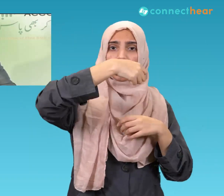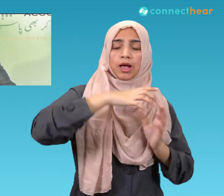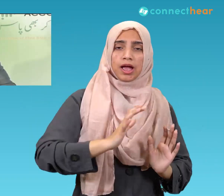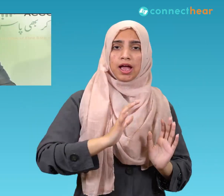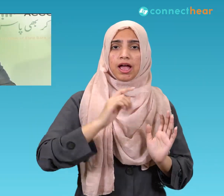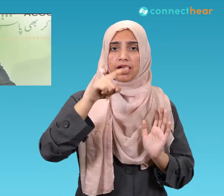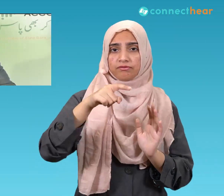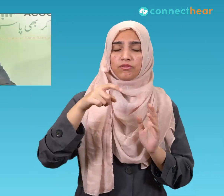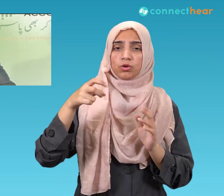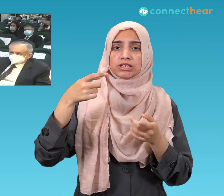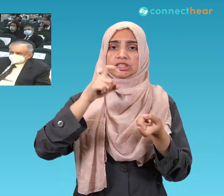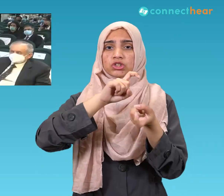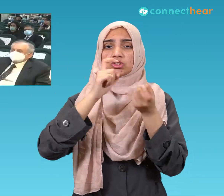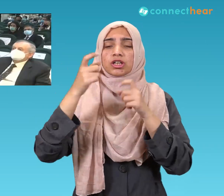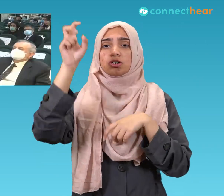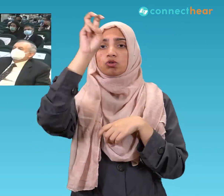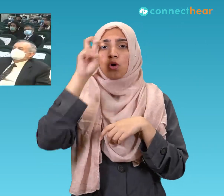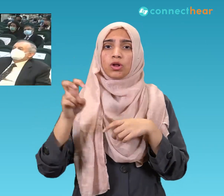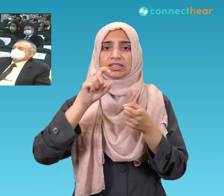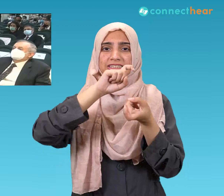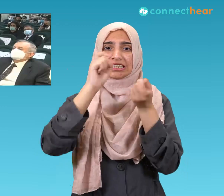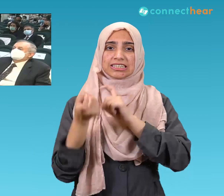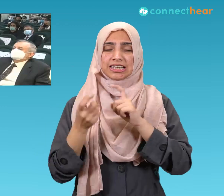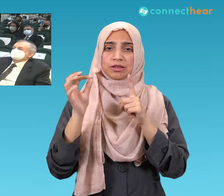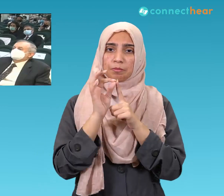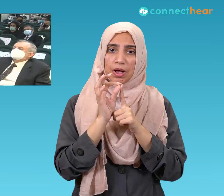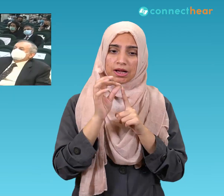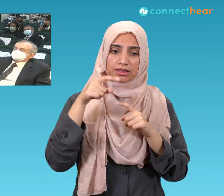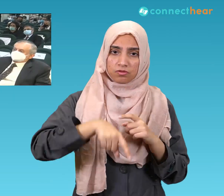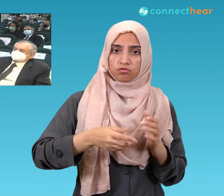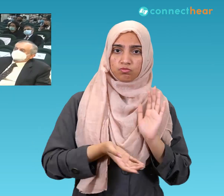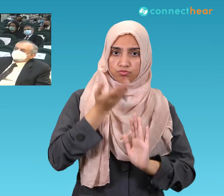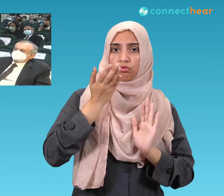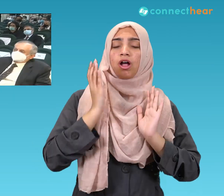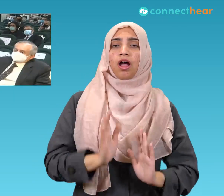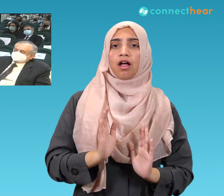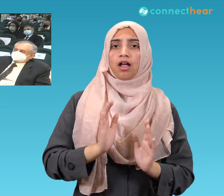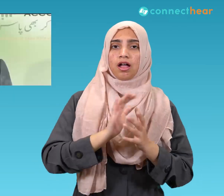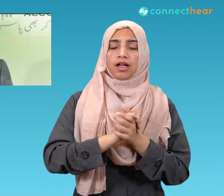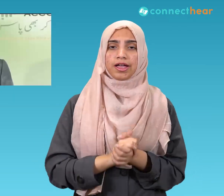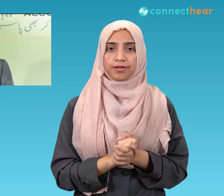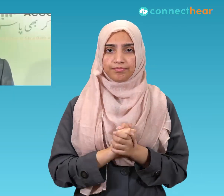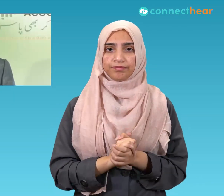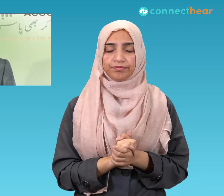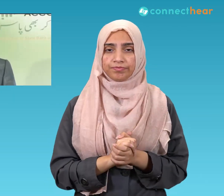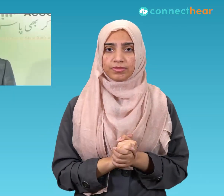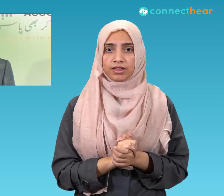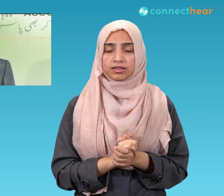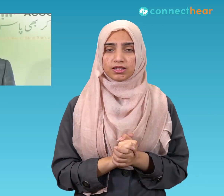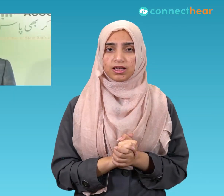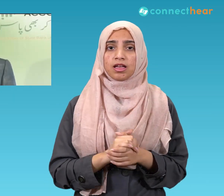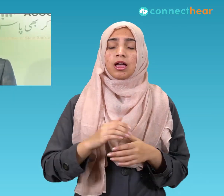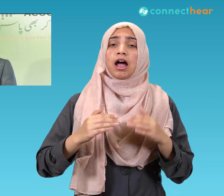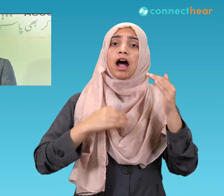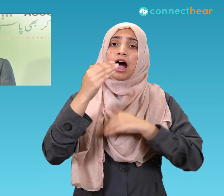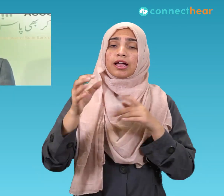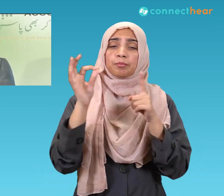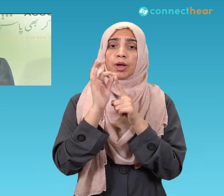گے اور انہیں پتہ چلے گا. ایک ہی راستہ ہے کہ ہم اپنی ایکسپورٹس بڑھائیں. اور مجھے بڑی خوشی ہے اس کی، اور